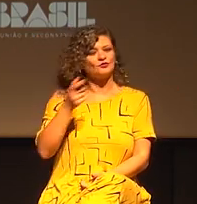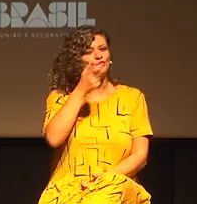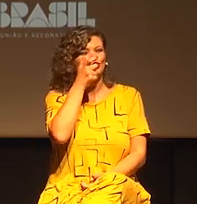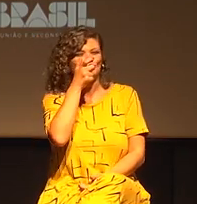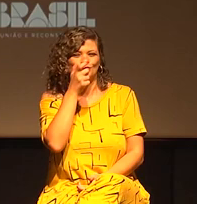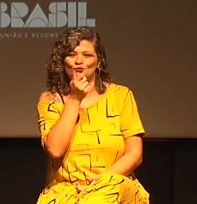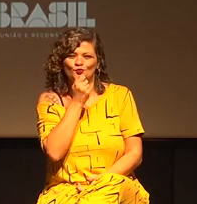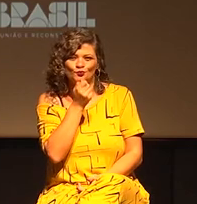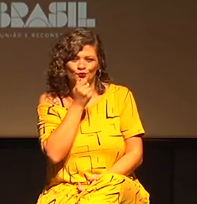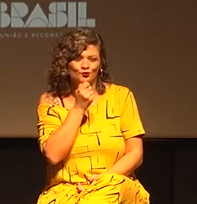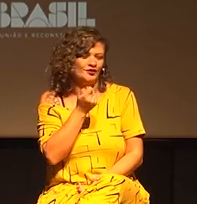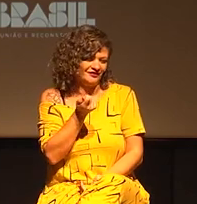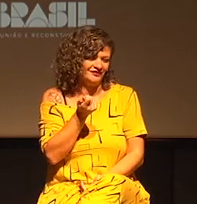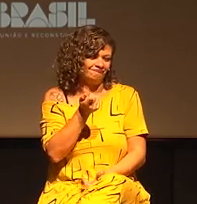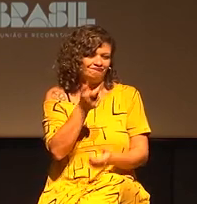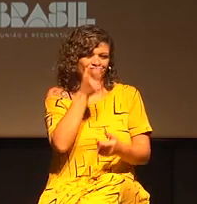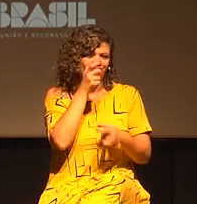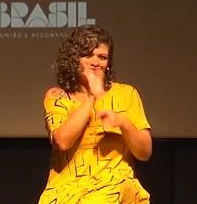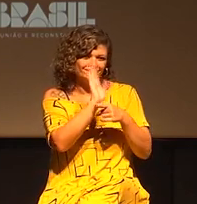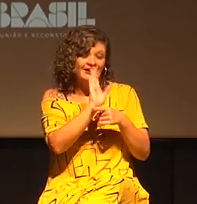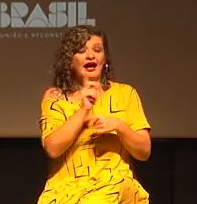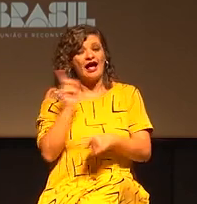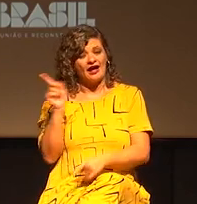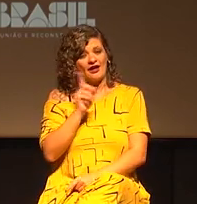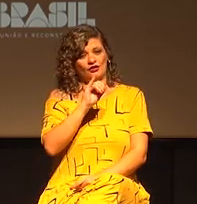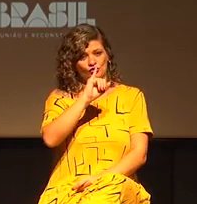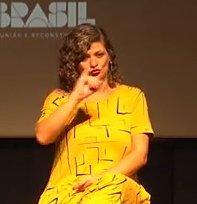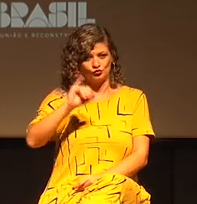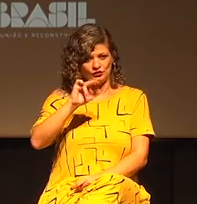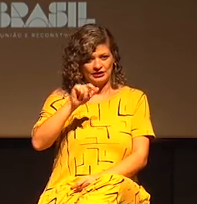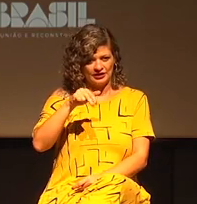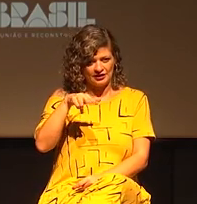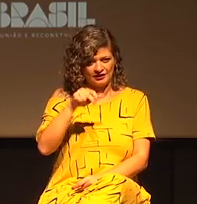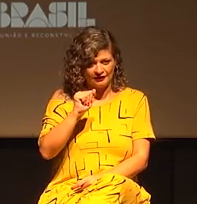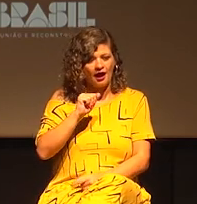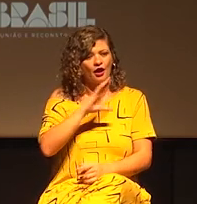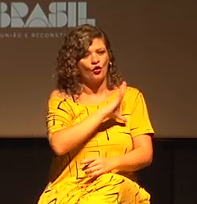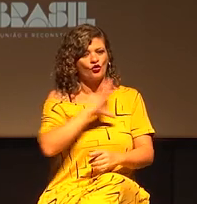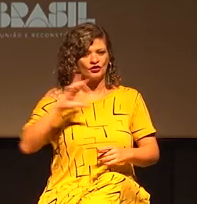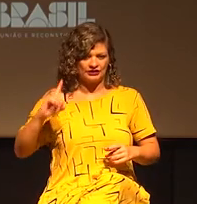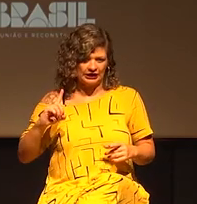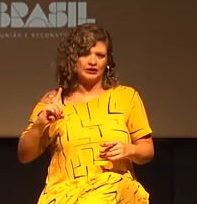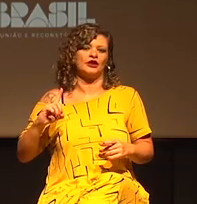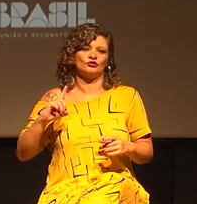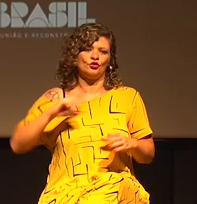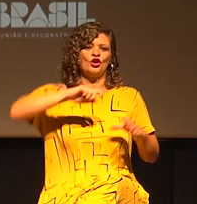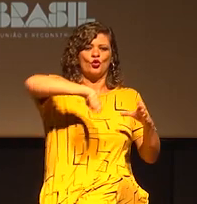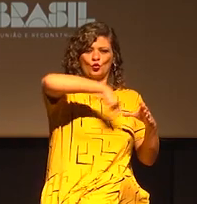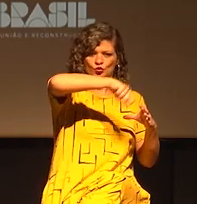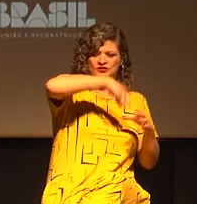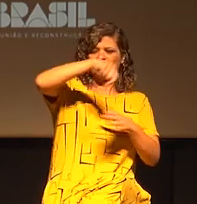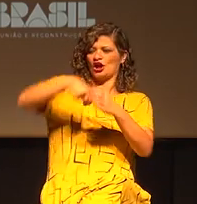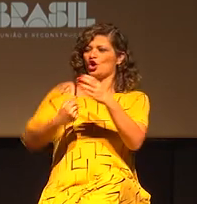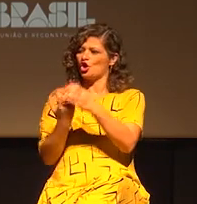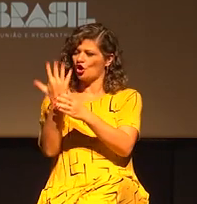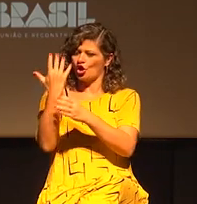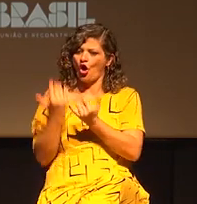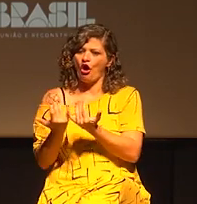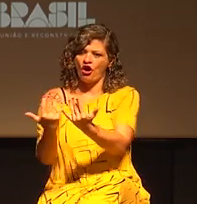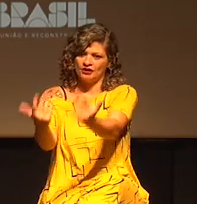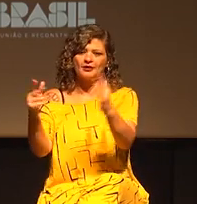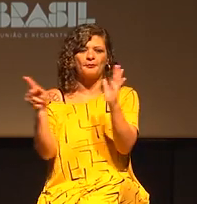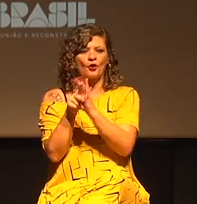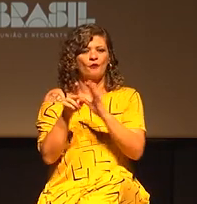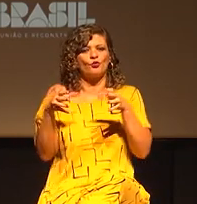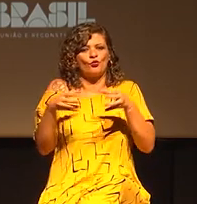filme eh a Juliana também é coordenadora né do das cozinhas do mtst e das Hortas né Ju você pode falar um